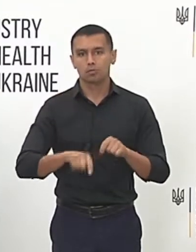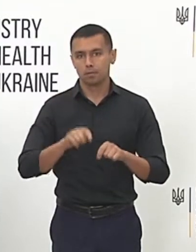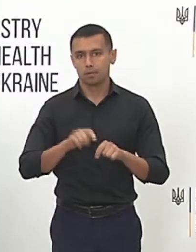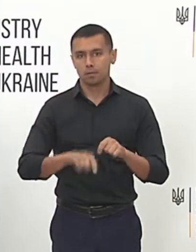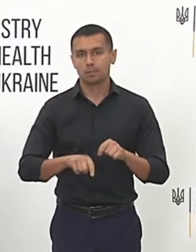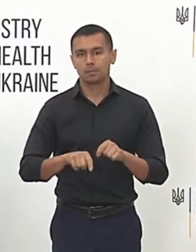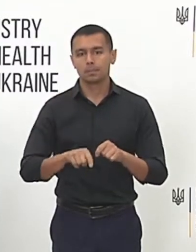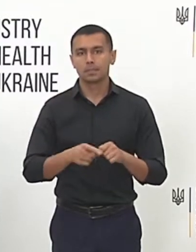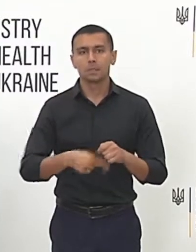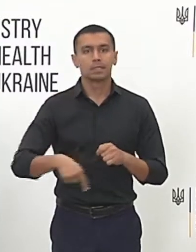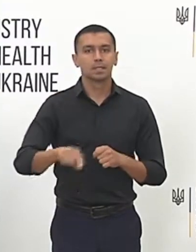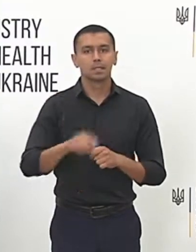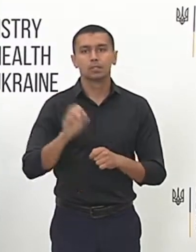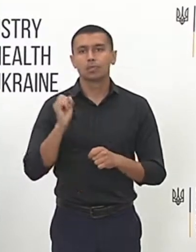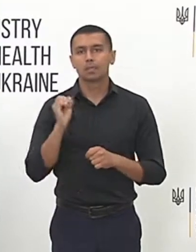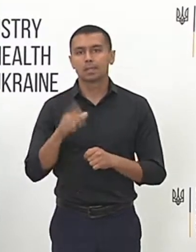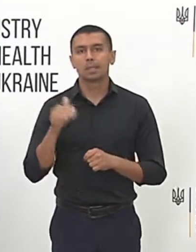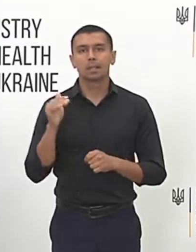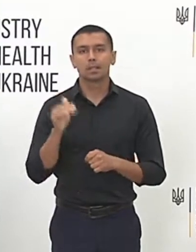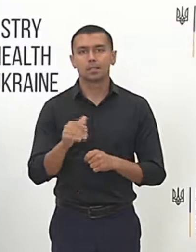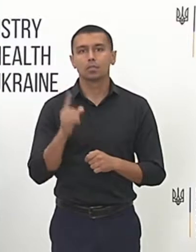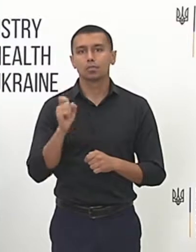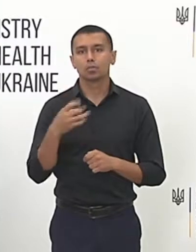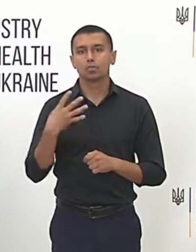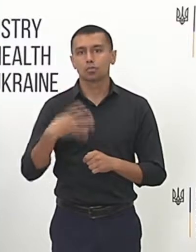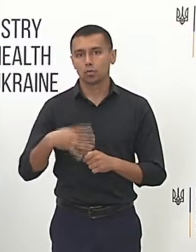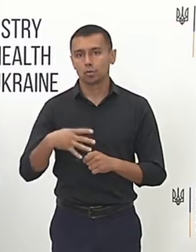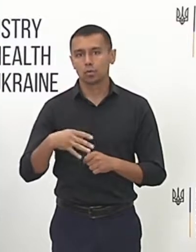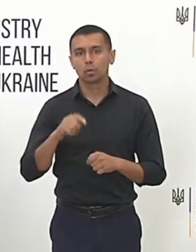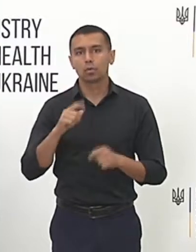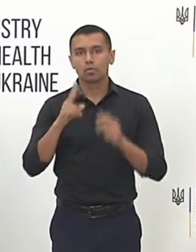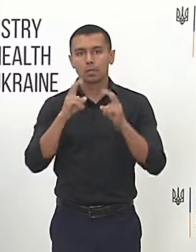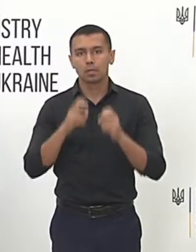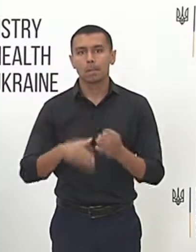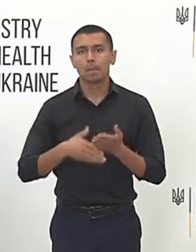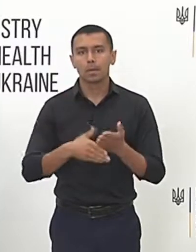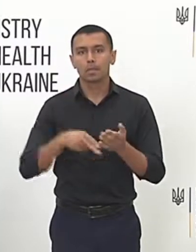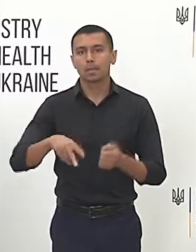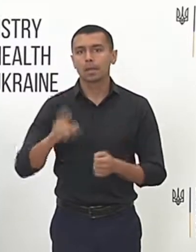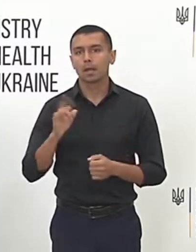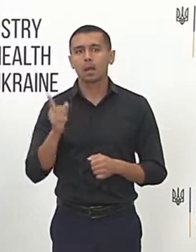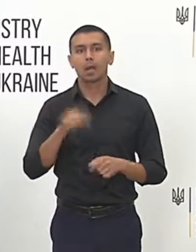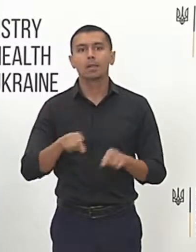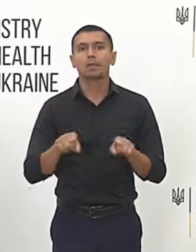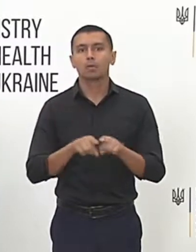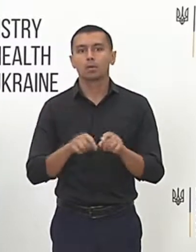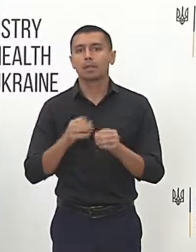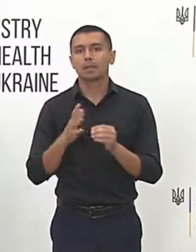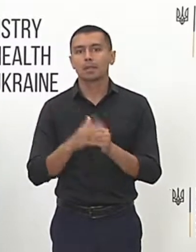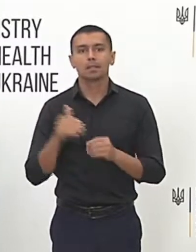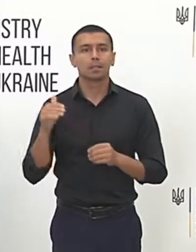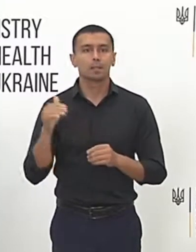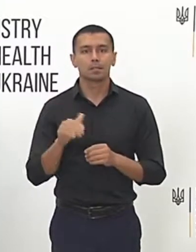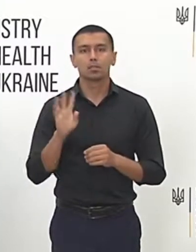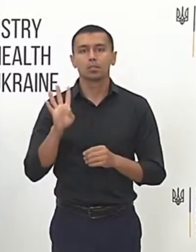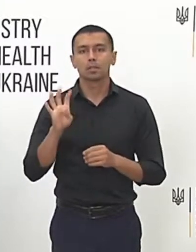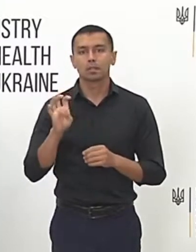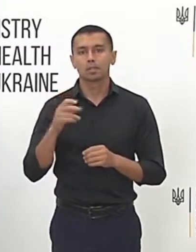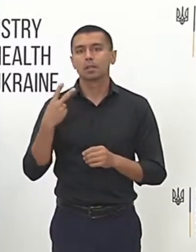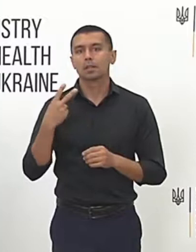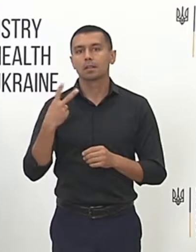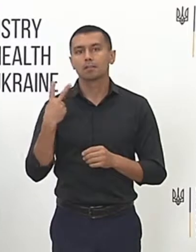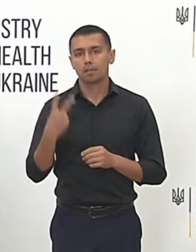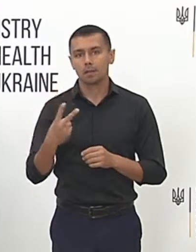тестування. Із них 14 140 досліджень методом ПЛР, а також 15